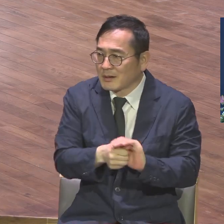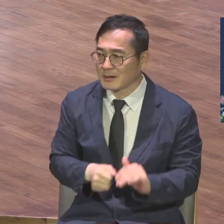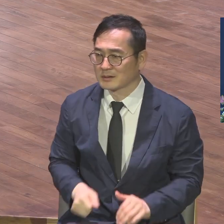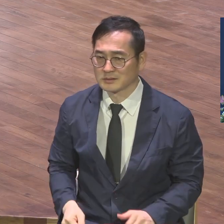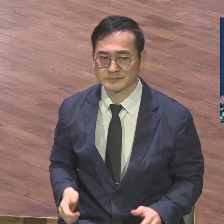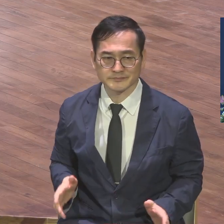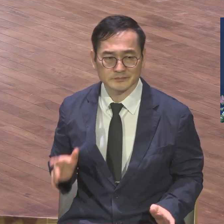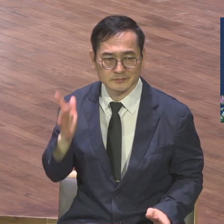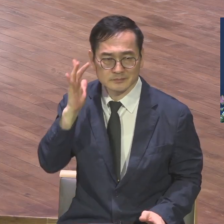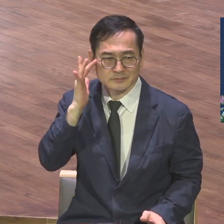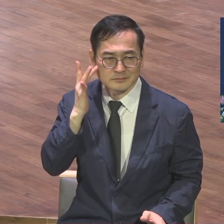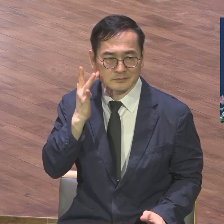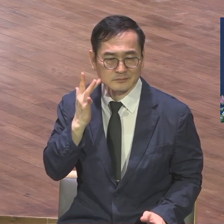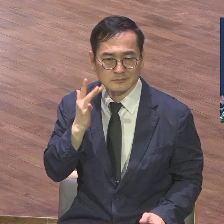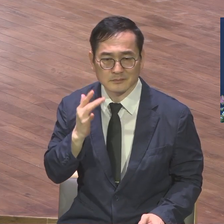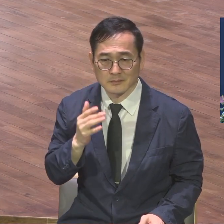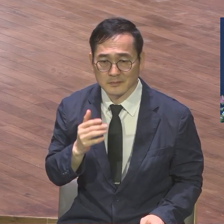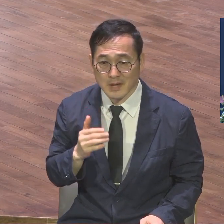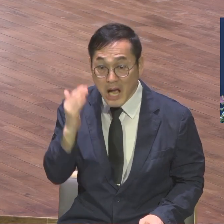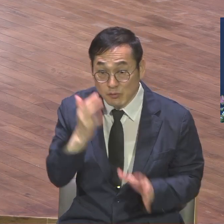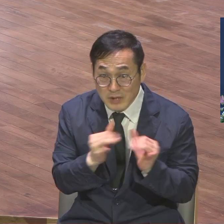그래 민족 우리 민족밖에 없어요.